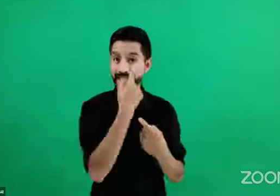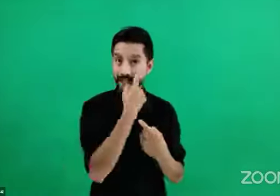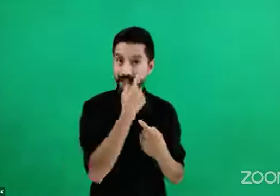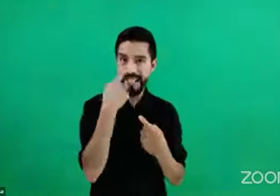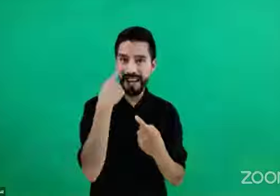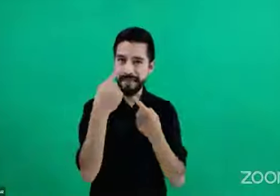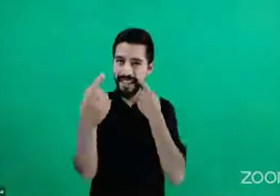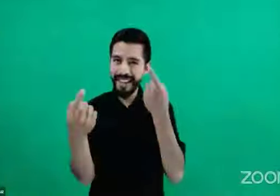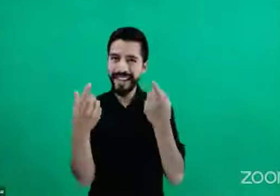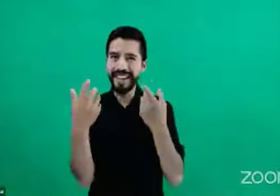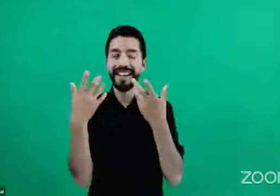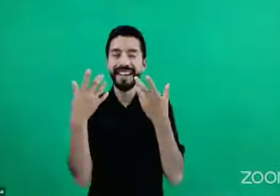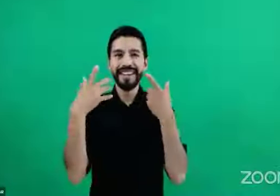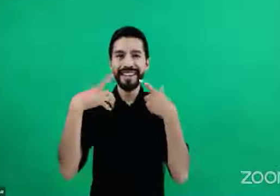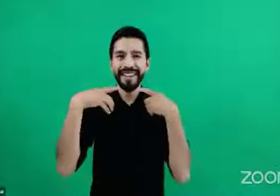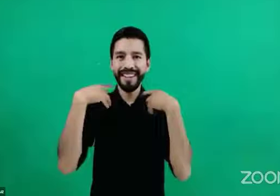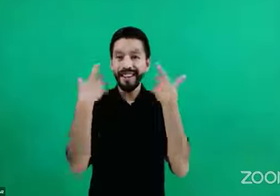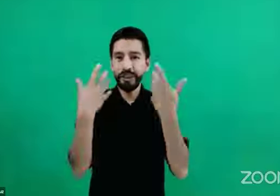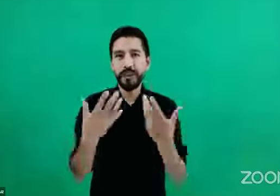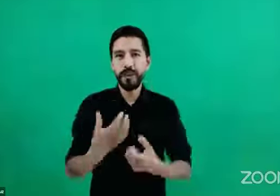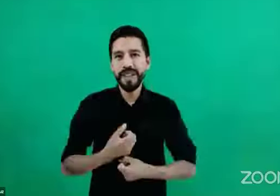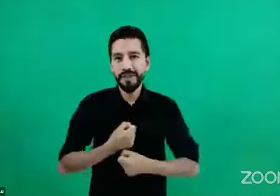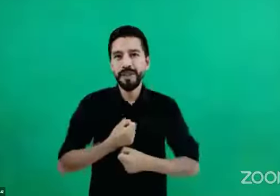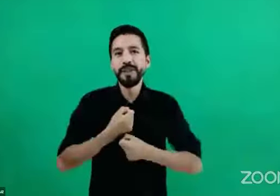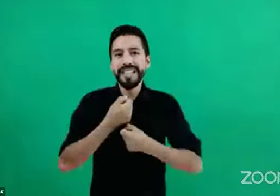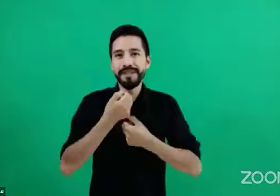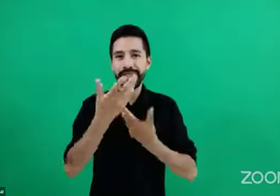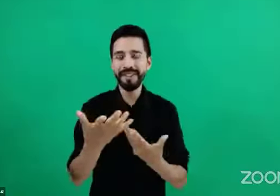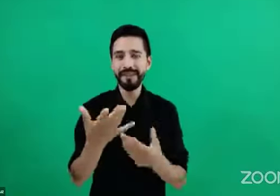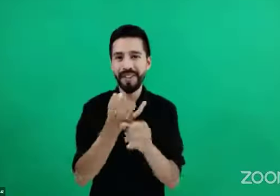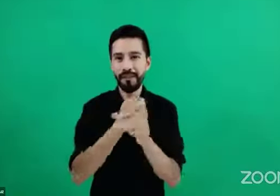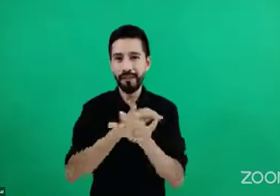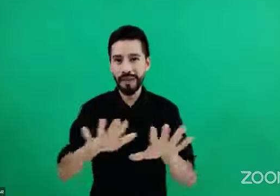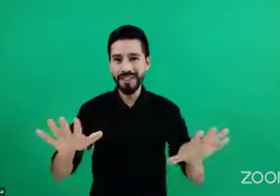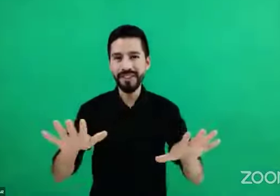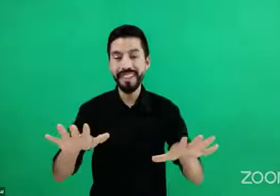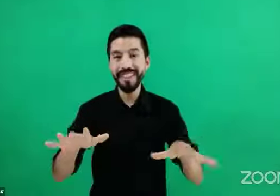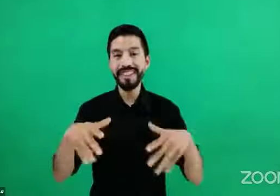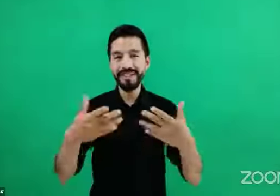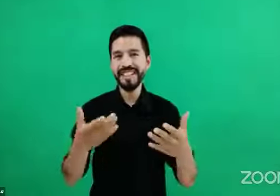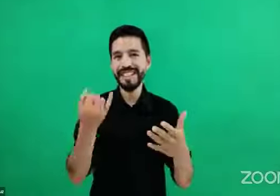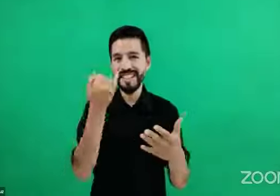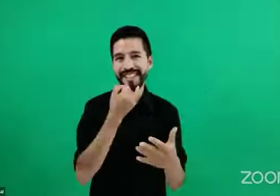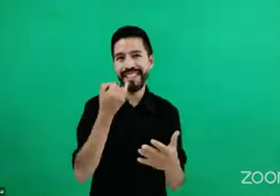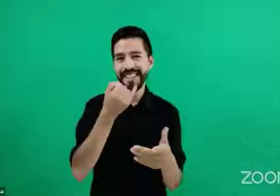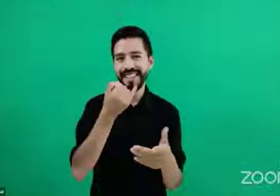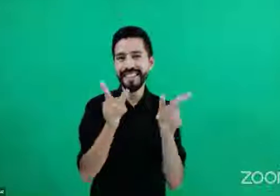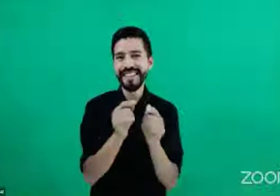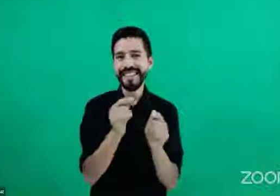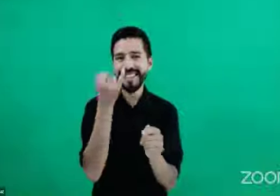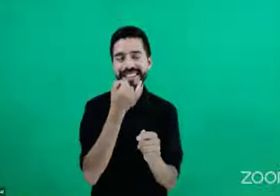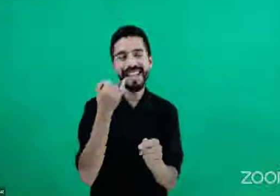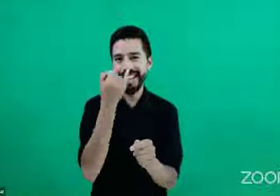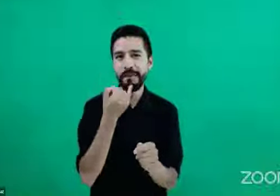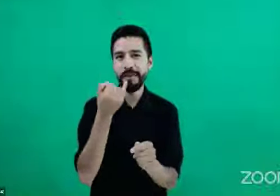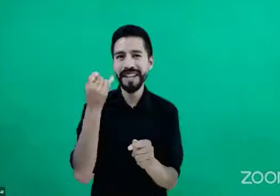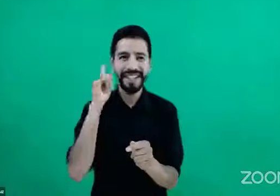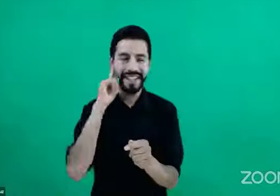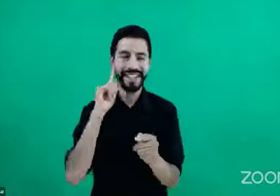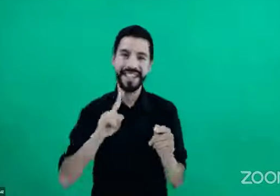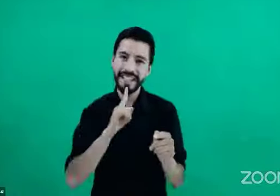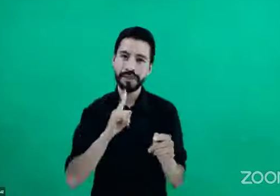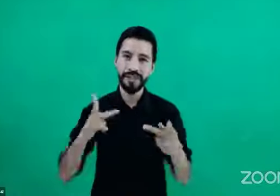las intenciones de la mirada, todo eso transmite una información. Entonces es, en síntesis, el